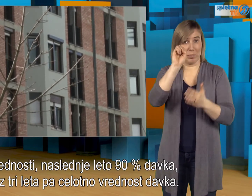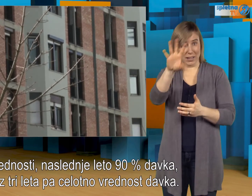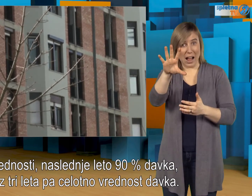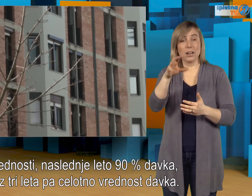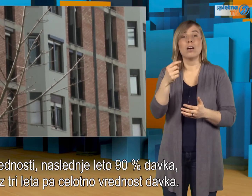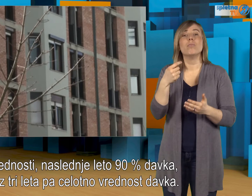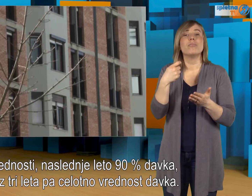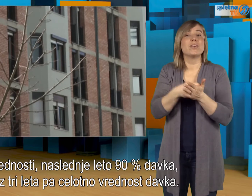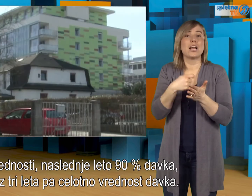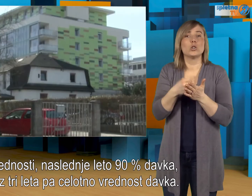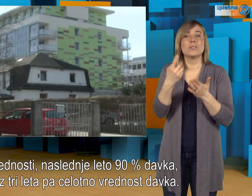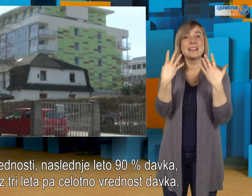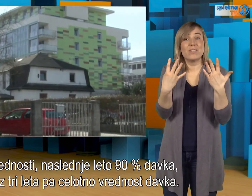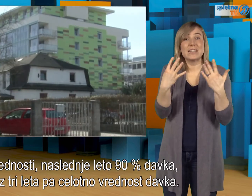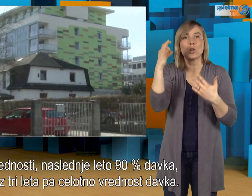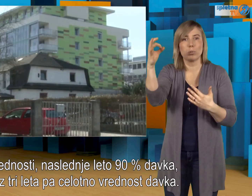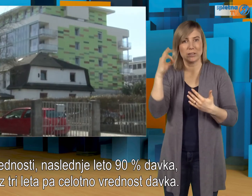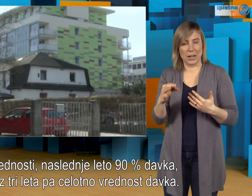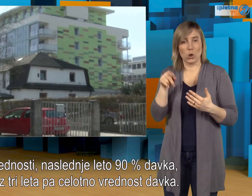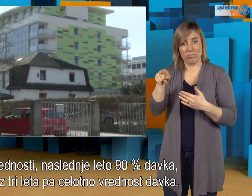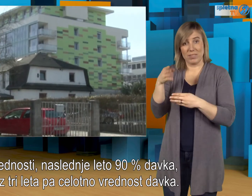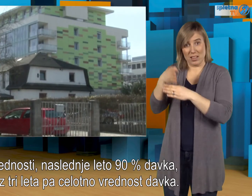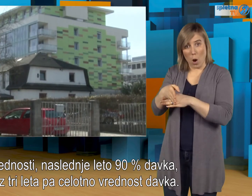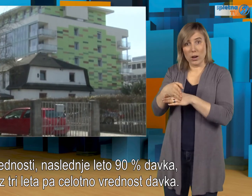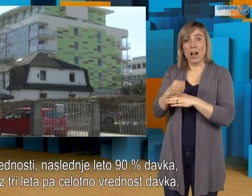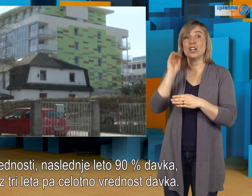90% davka, čez 3 leta pa celotno vrednost davka.